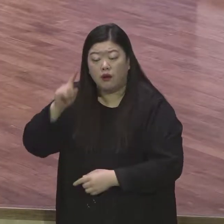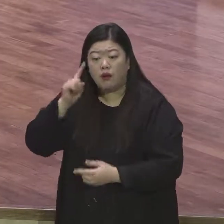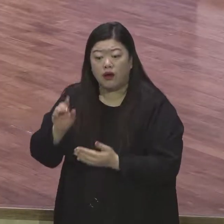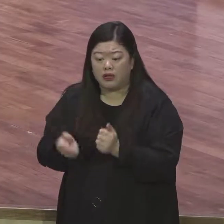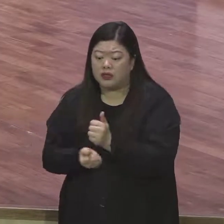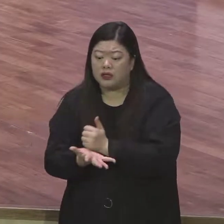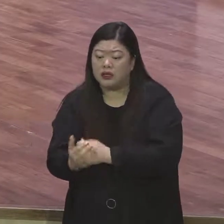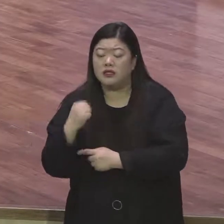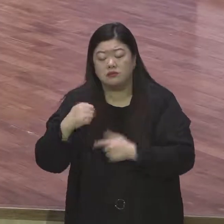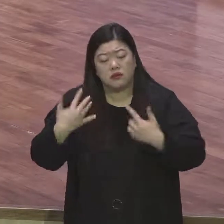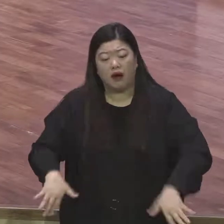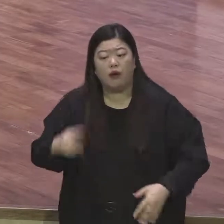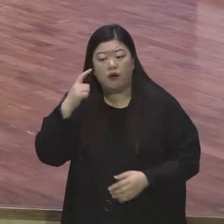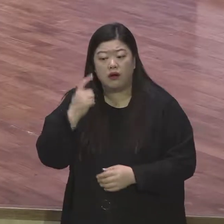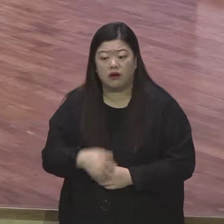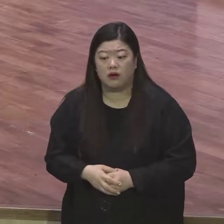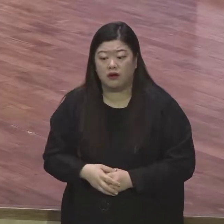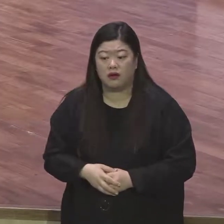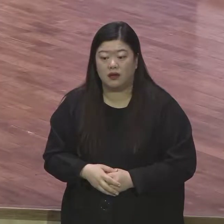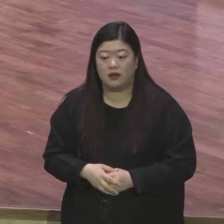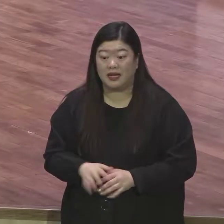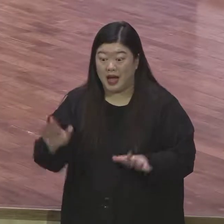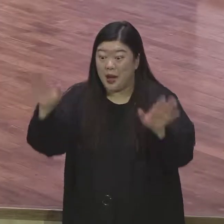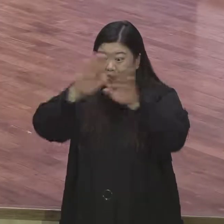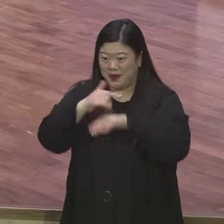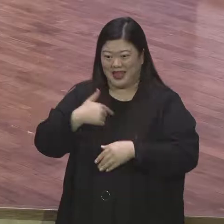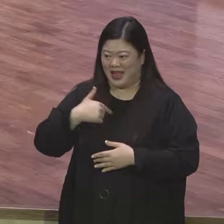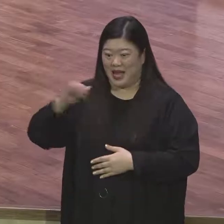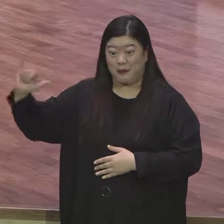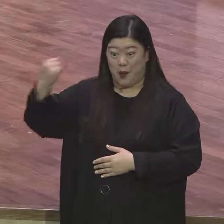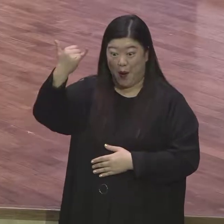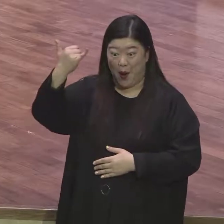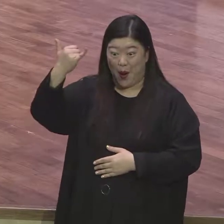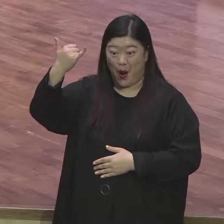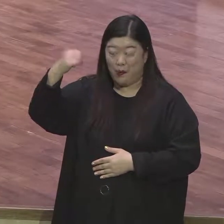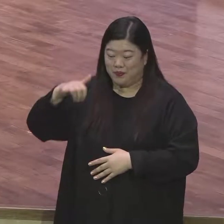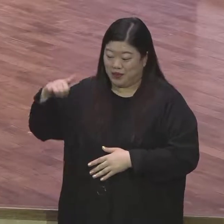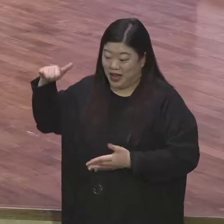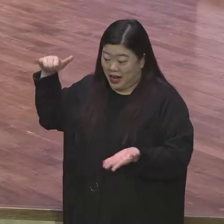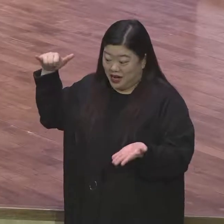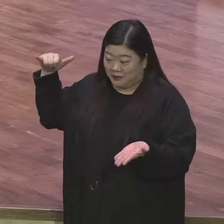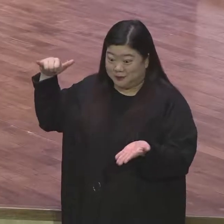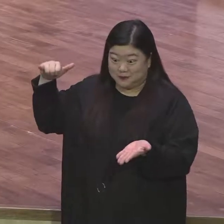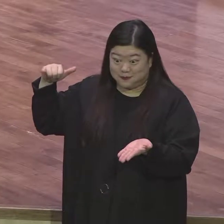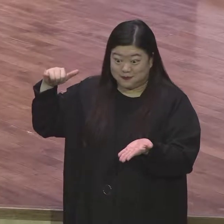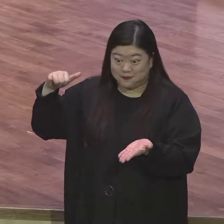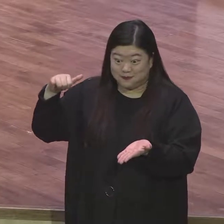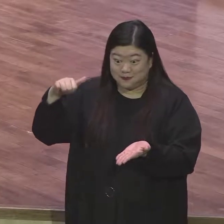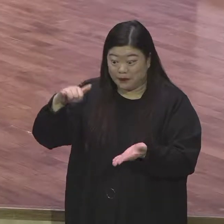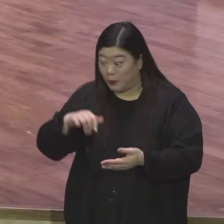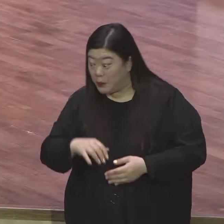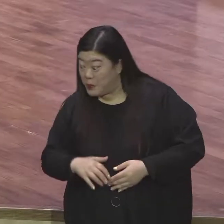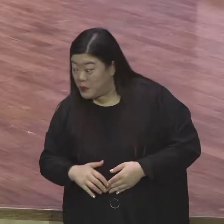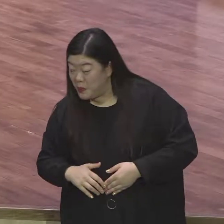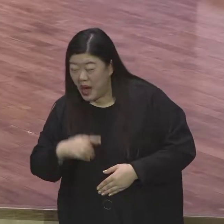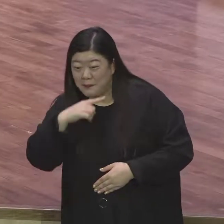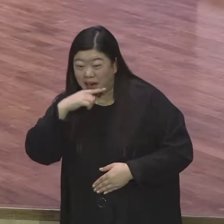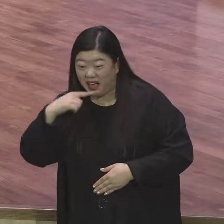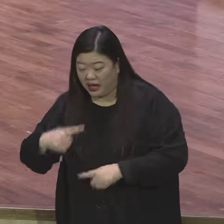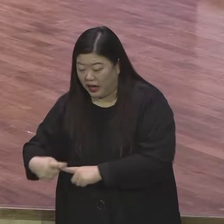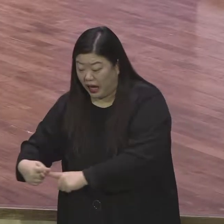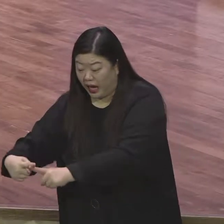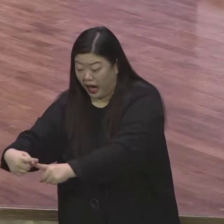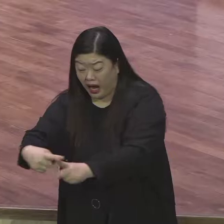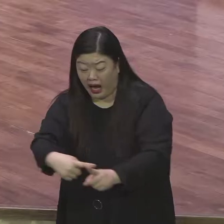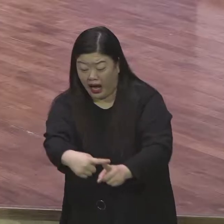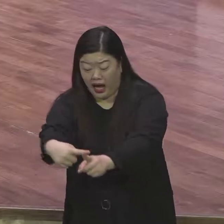뭐 강수금에 또 십자가가 불받아요. 밤에 이런 비행기 내려보세요. 십자가 콱 하나도 변함이 없어요. 변하지